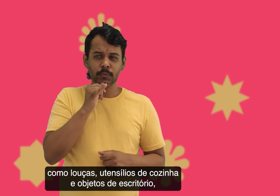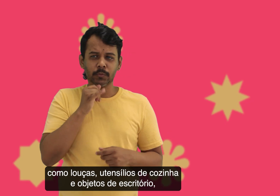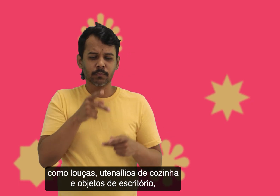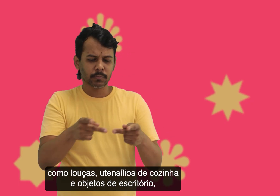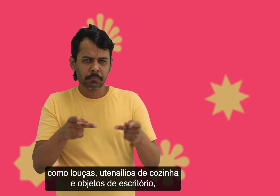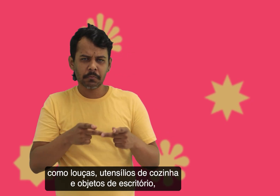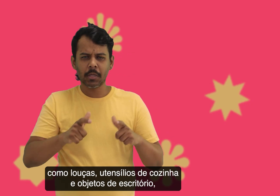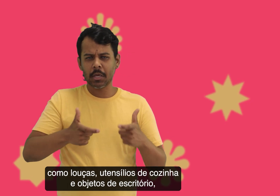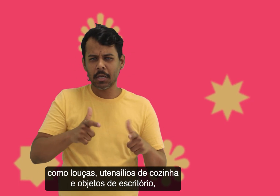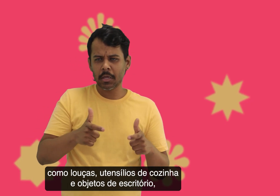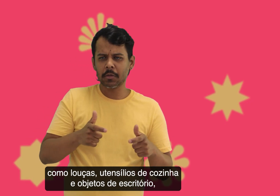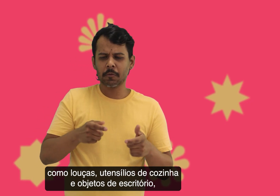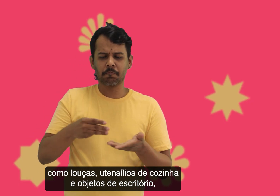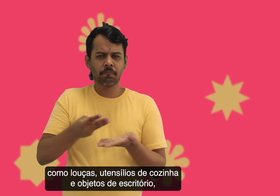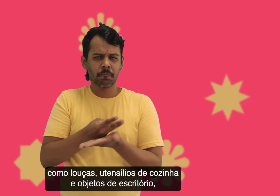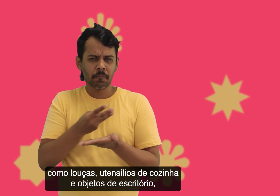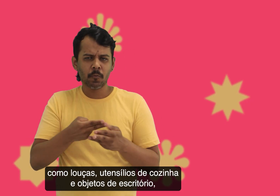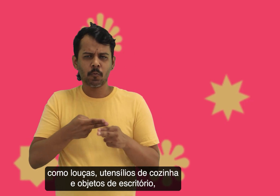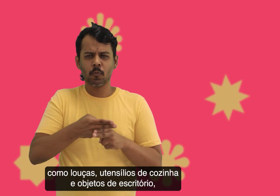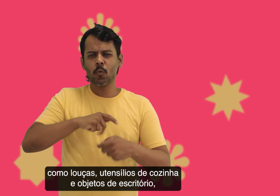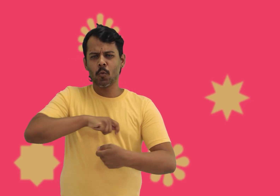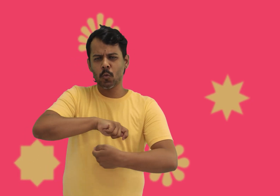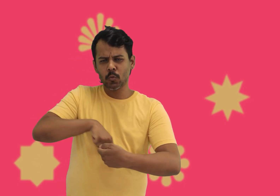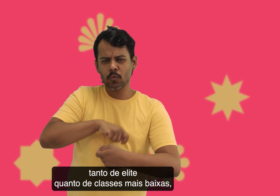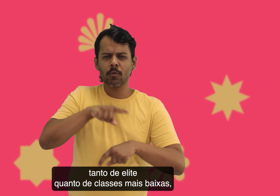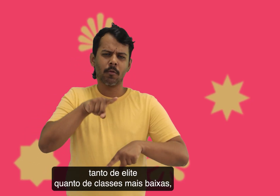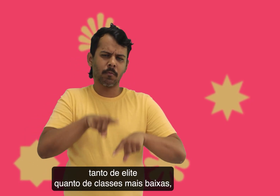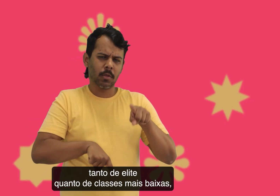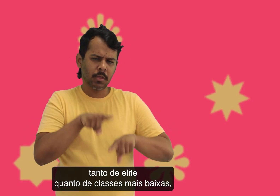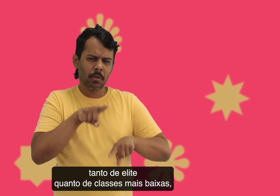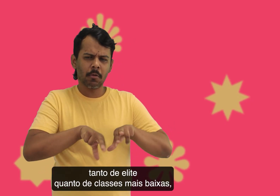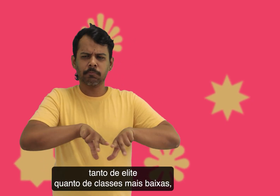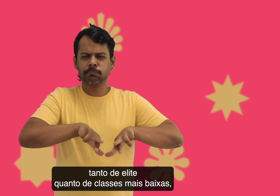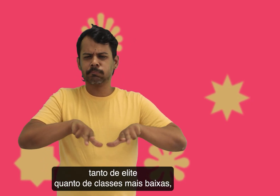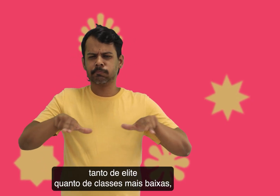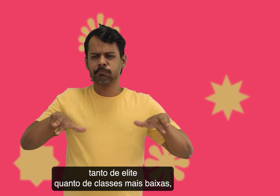louças, utensílios de cozinha e objetos de escritório, tanto de elite quanto de